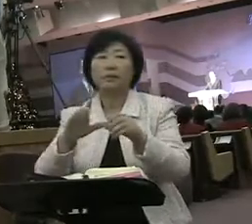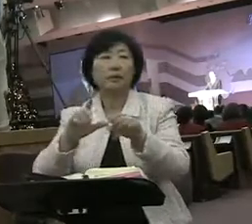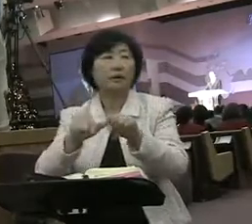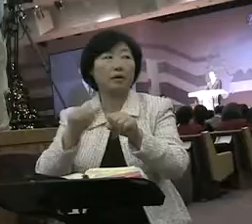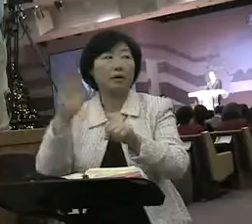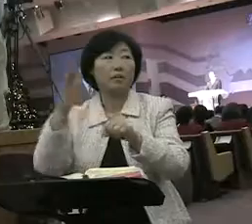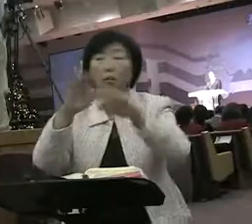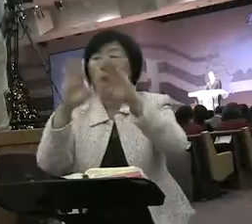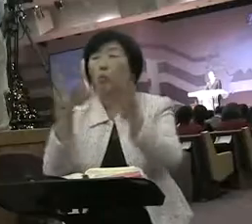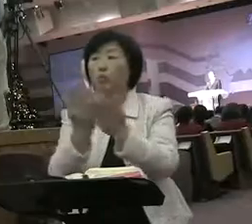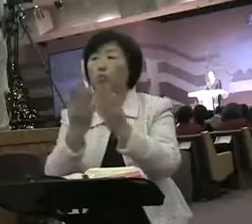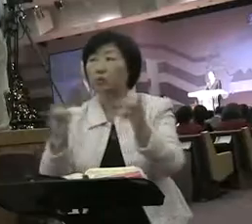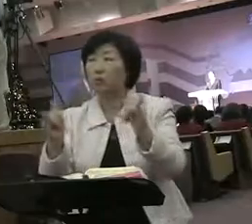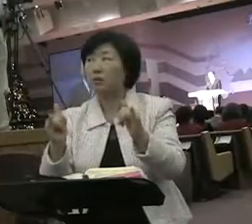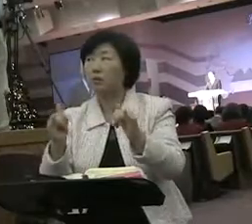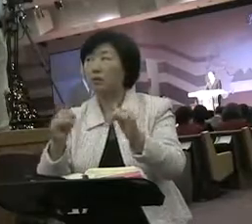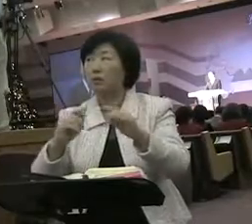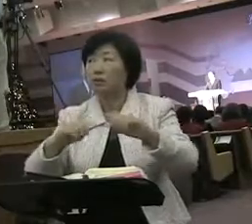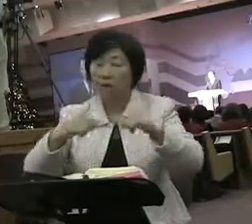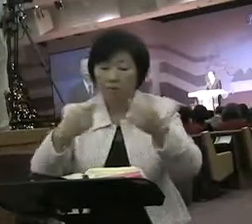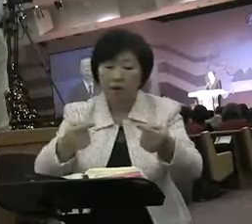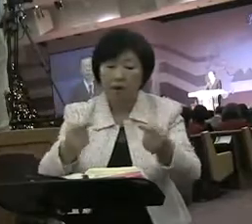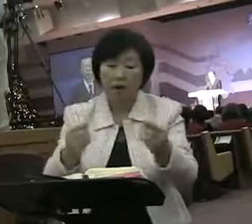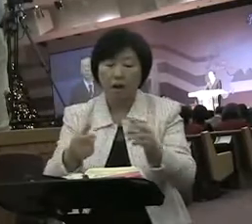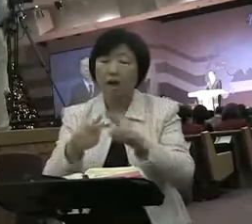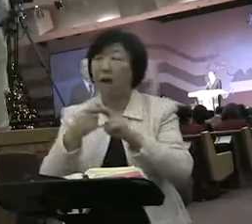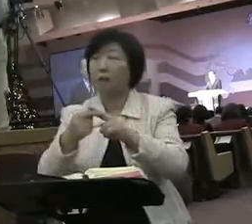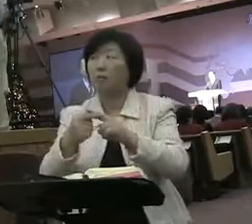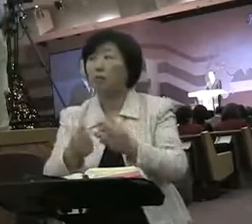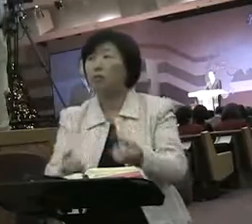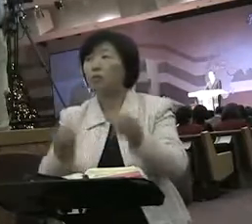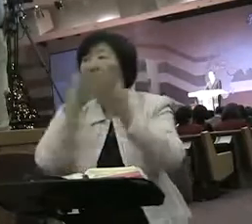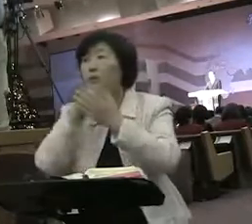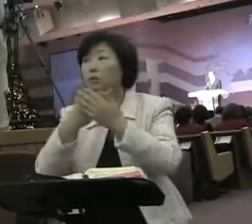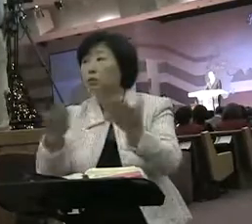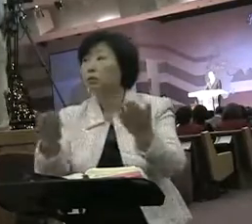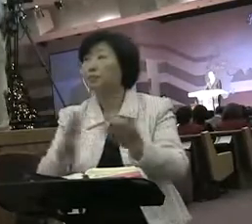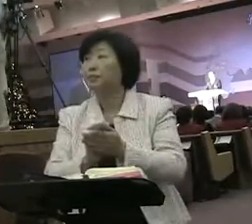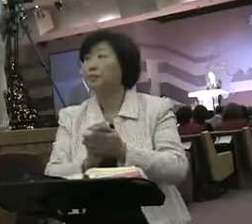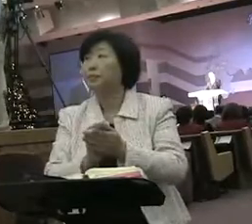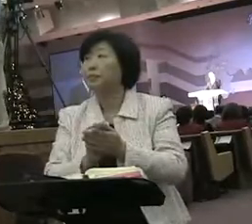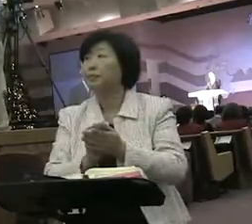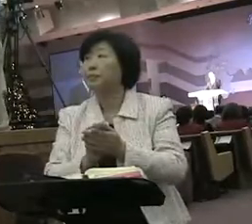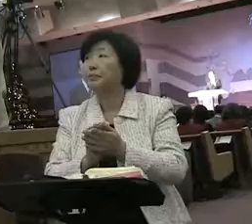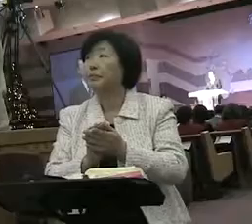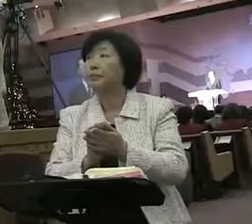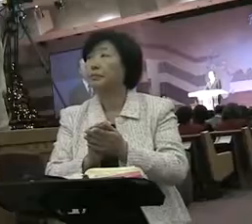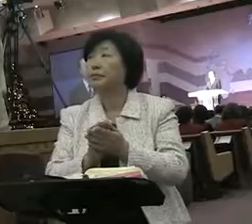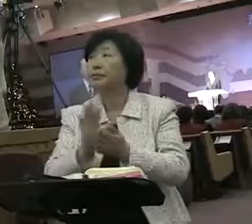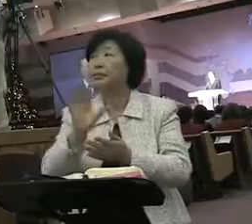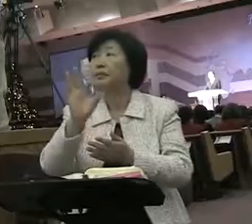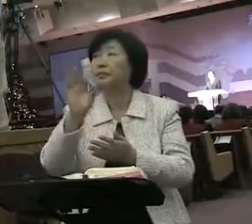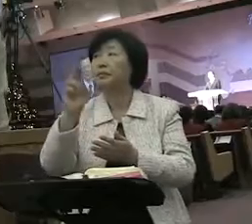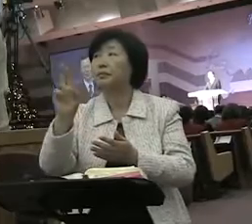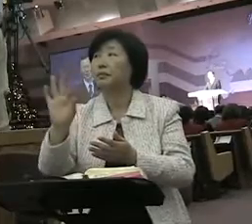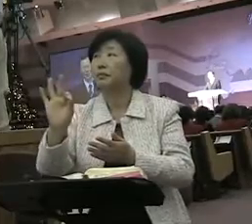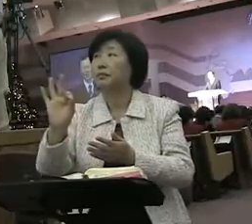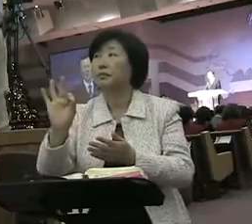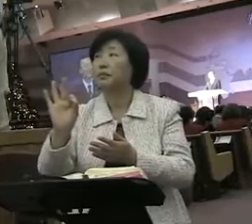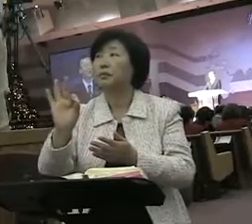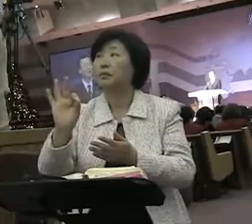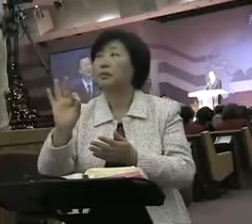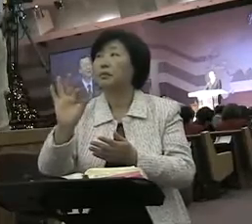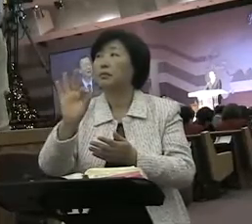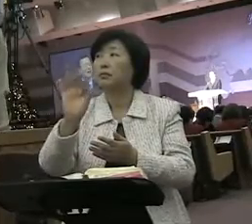분들 참석하셔서 우리 함께 축복해 주시기를 바랍니다. 약도는 우리 사무실에서 픽업하실 수